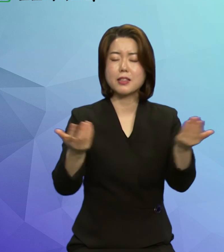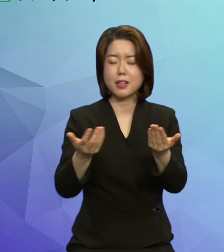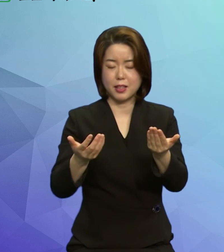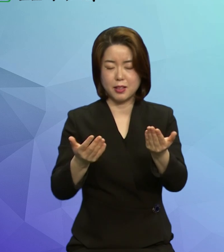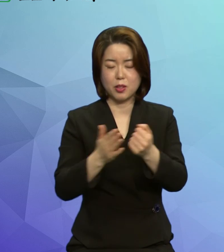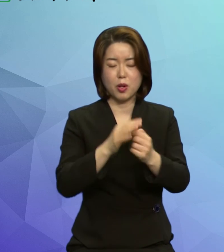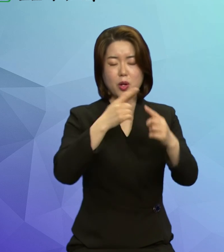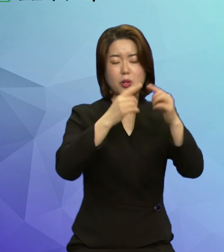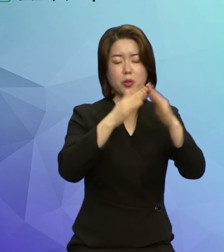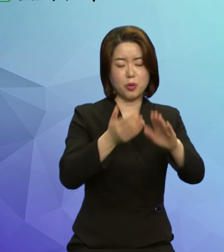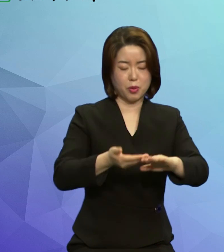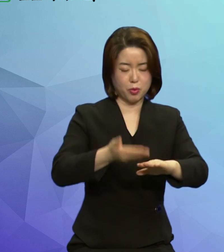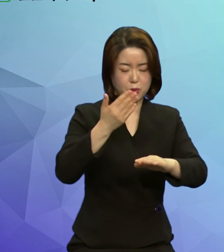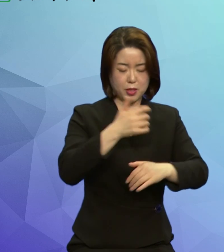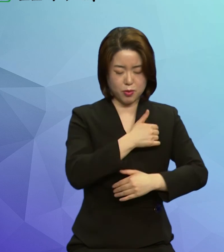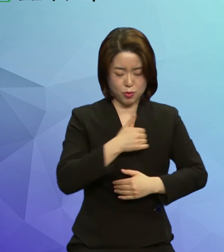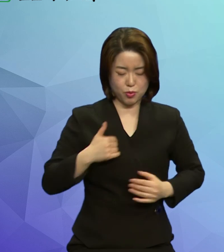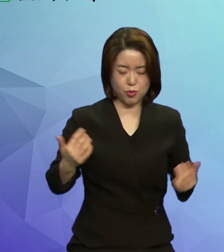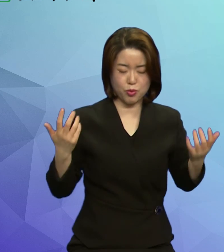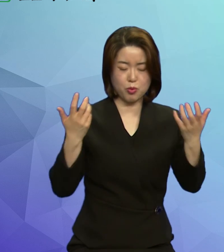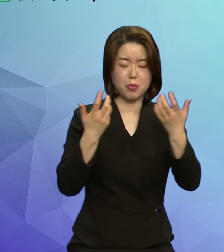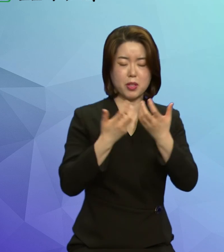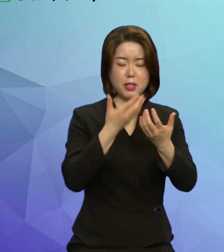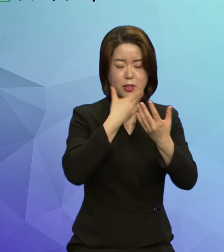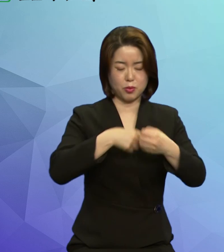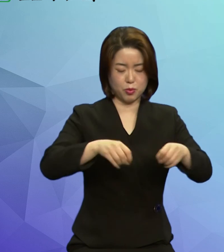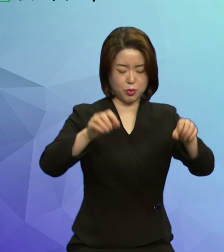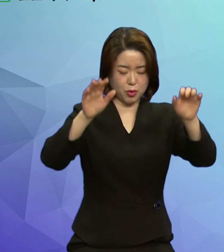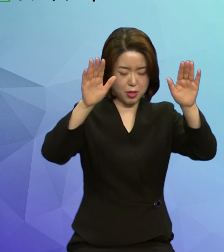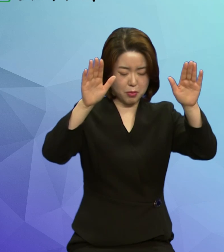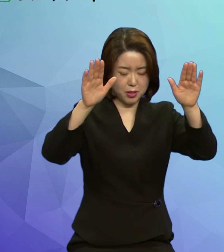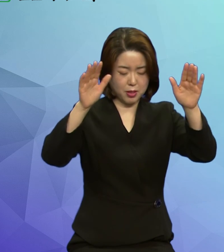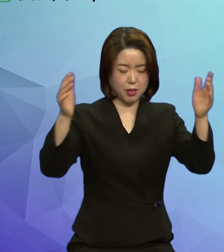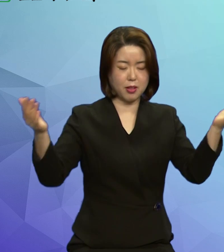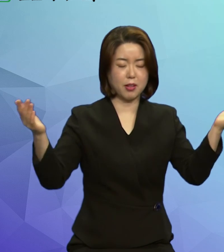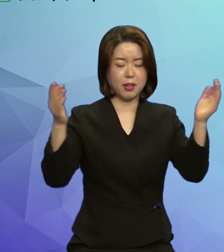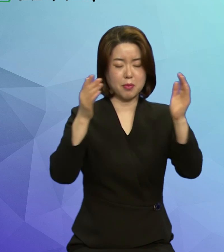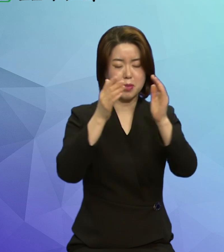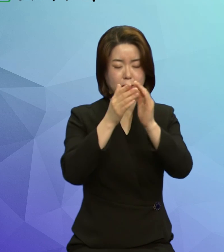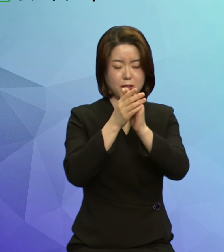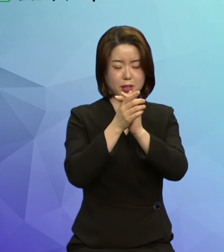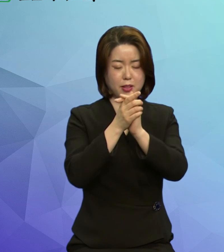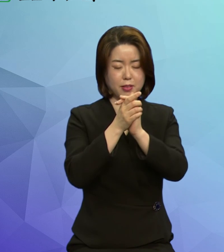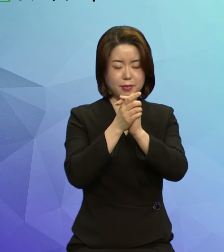교회 위에 충만하시기를 축원하옵나이다. 아멘.